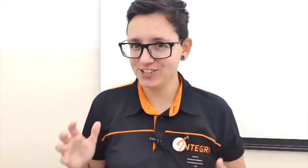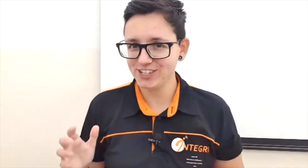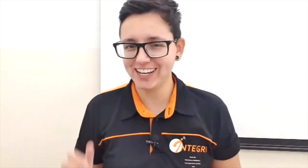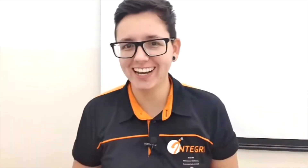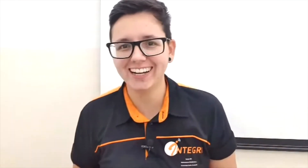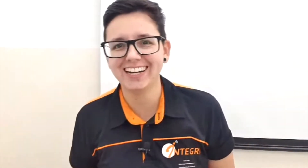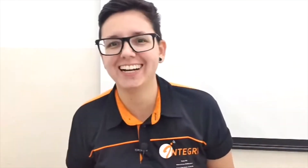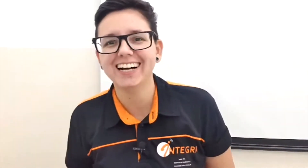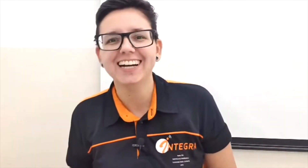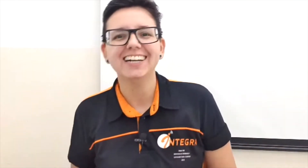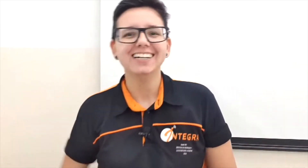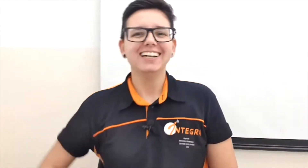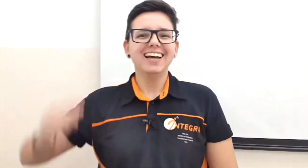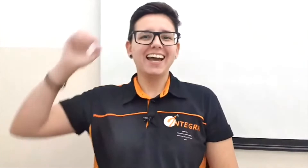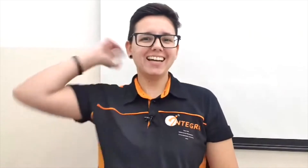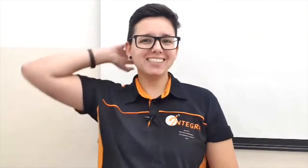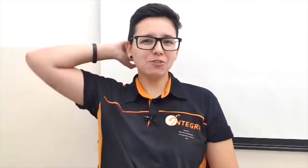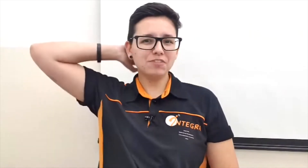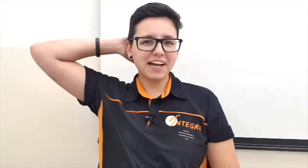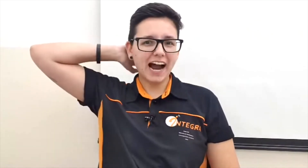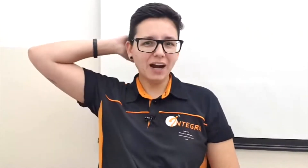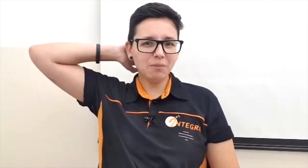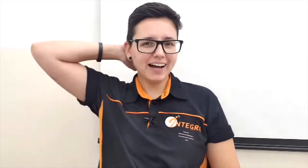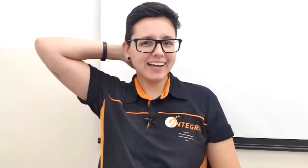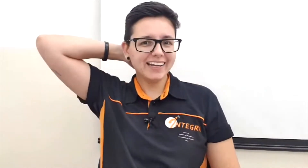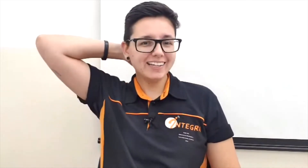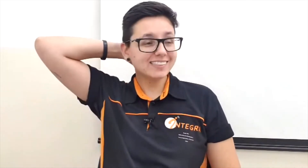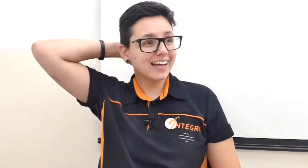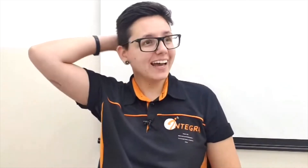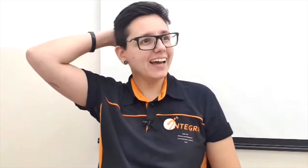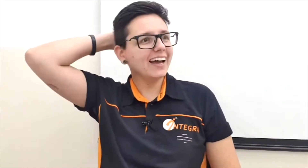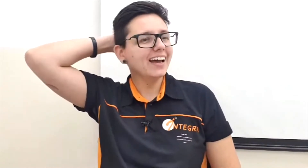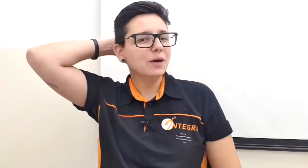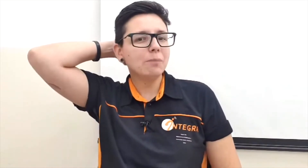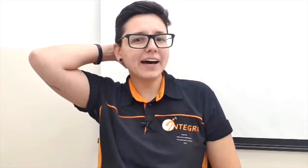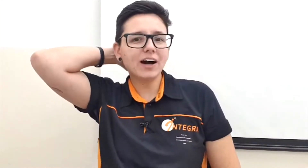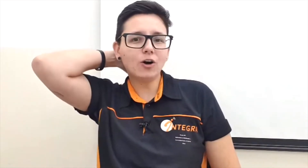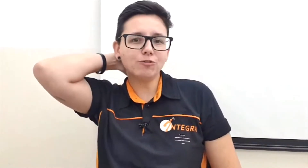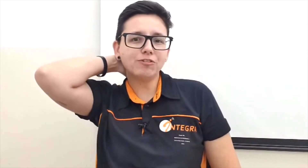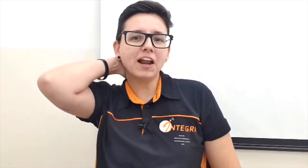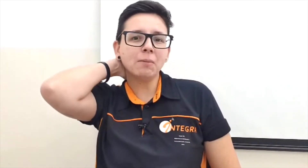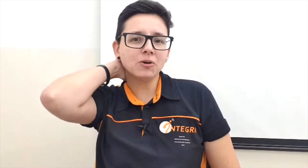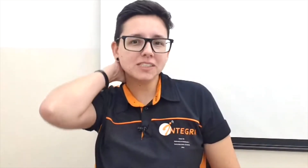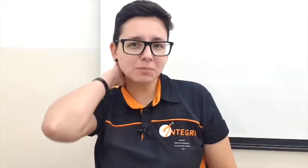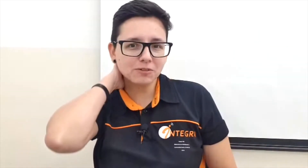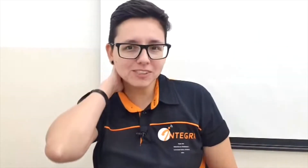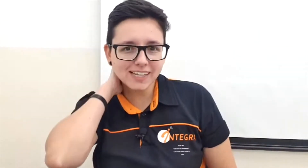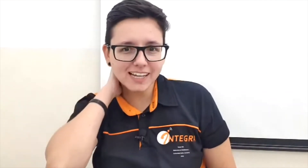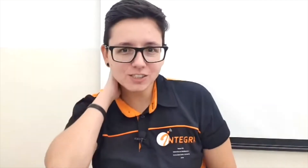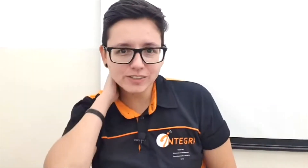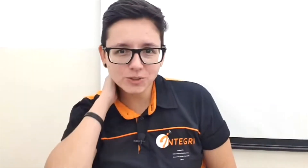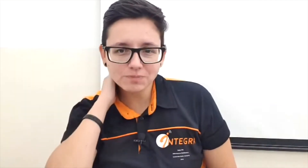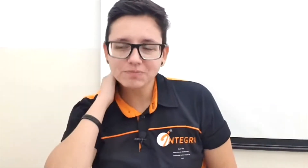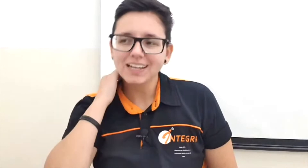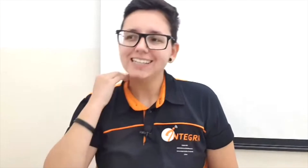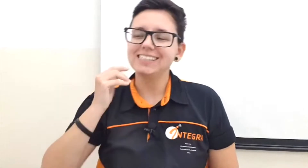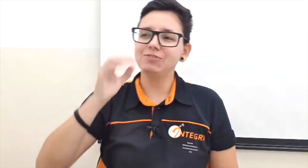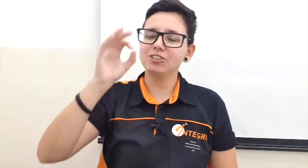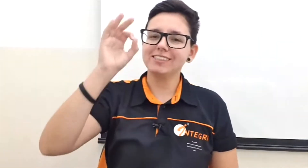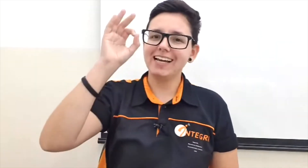quente. Esse é um ficar mais, né? Ó, vou falar uma coisa para vocês, viu? Se